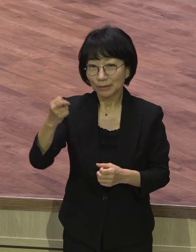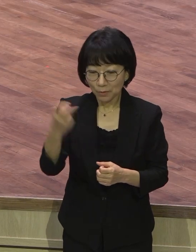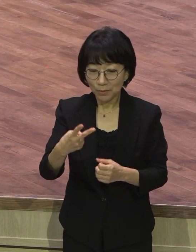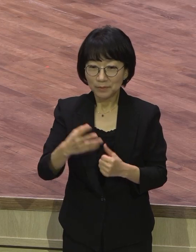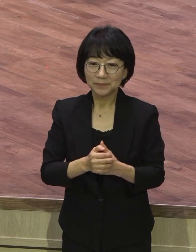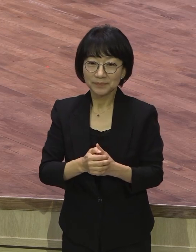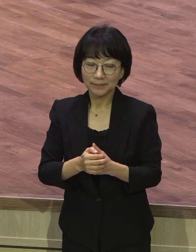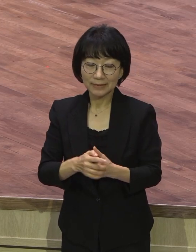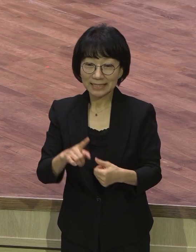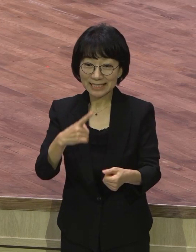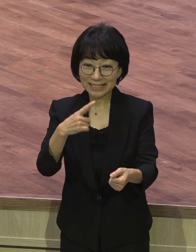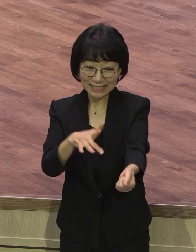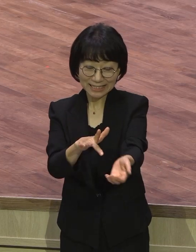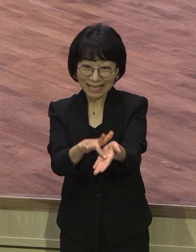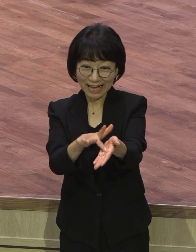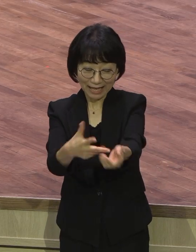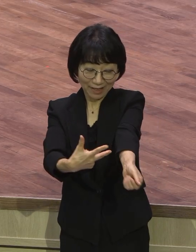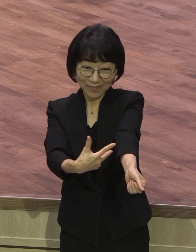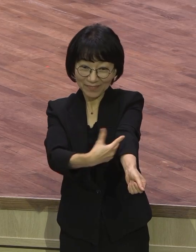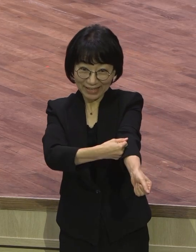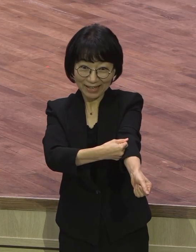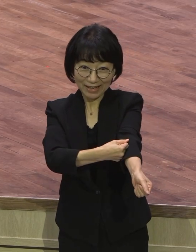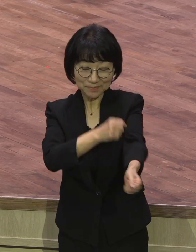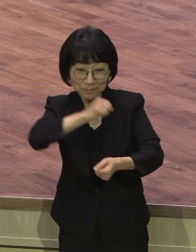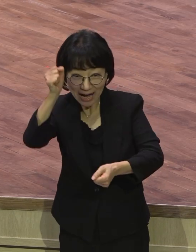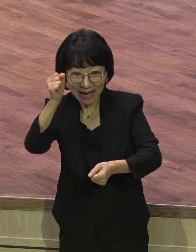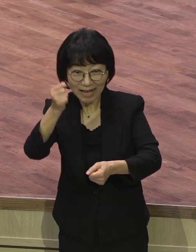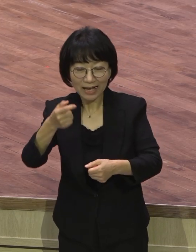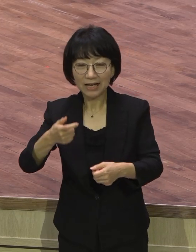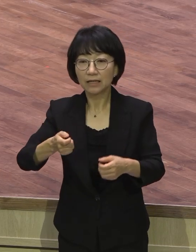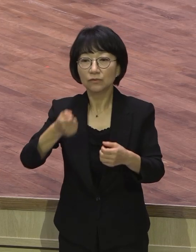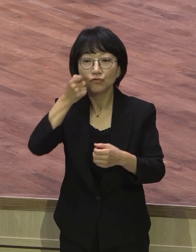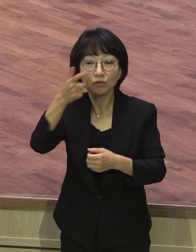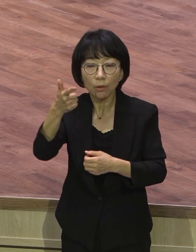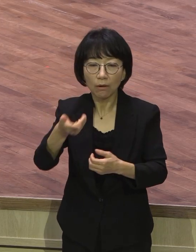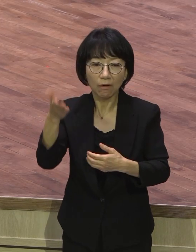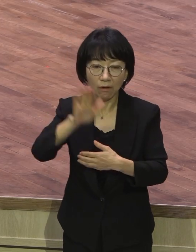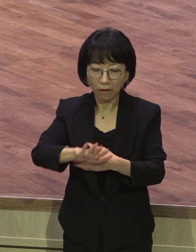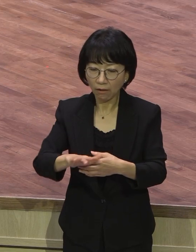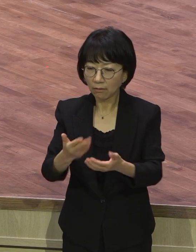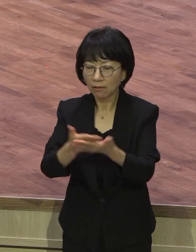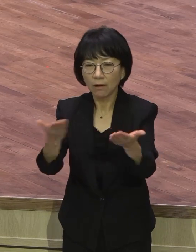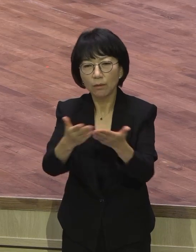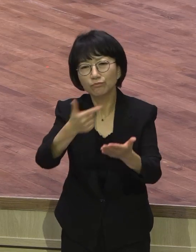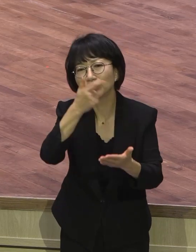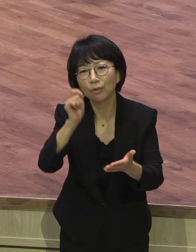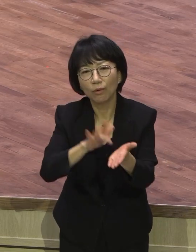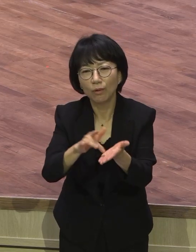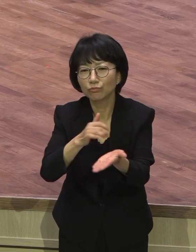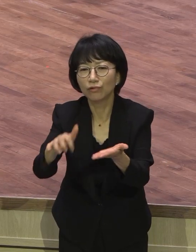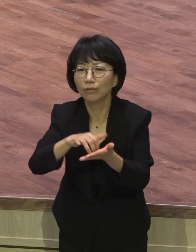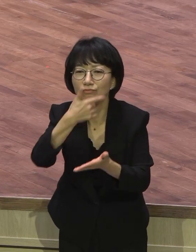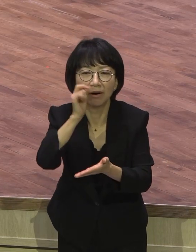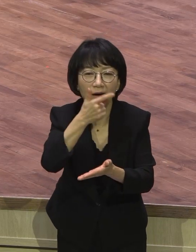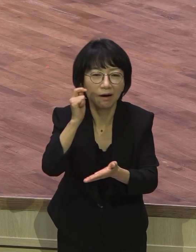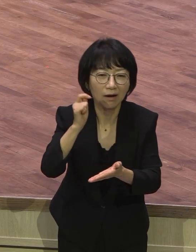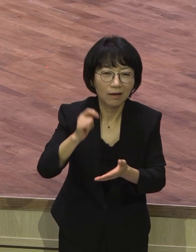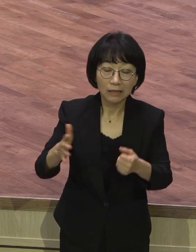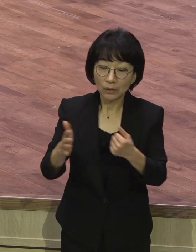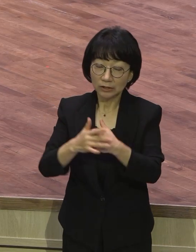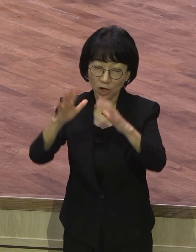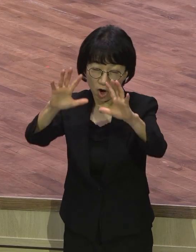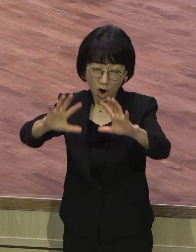백신이 승인된 지가 6개월이 지나서도 공급은 지지부진하다. 전 세계